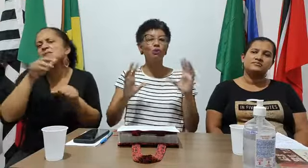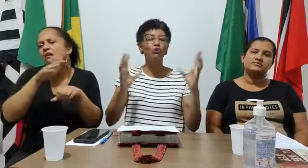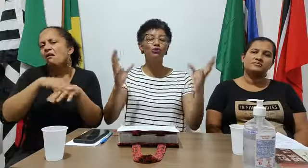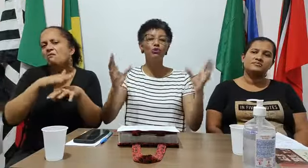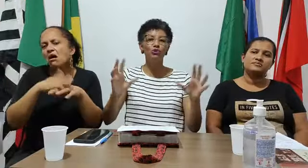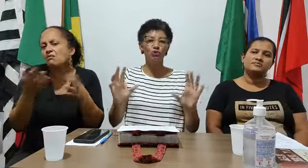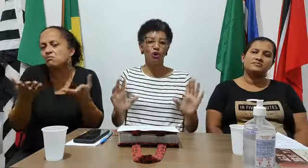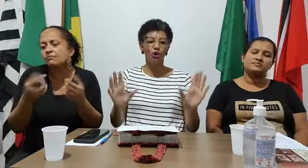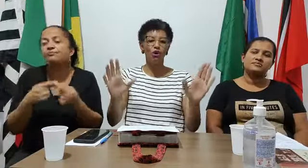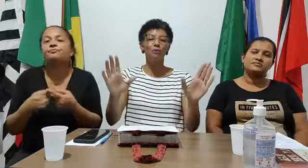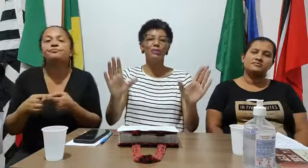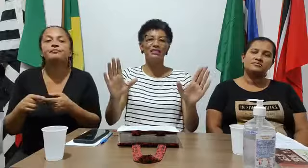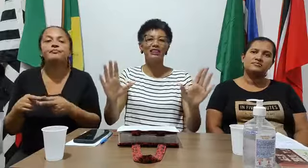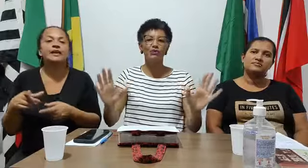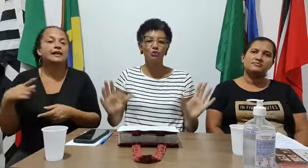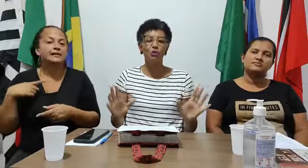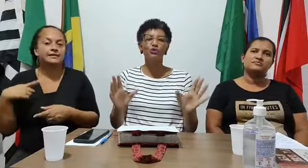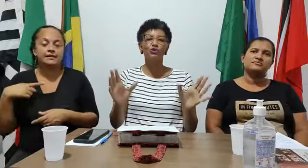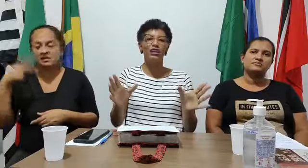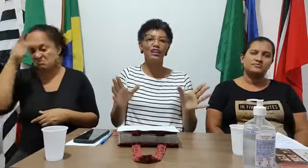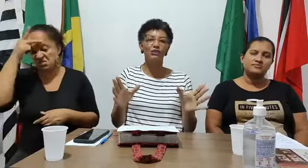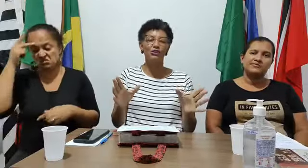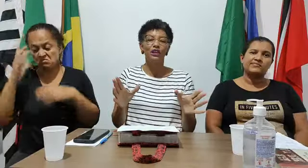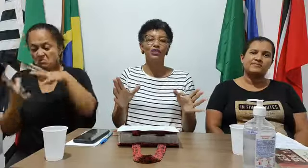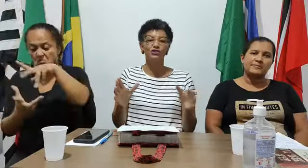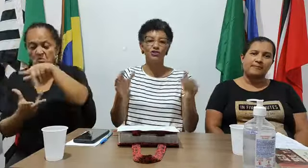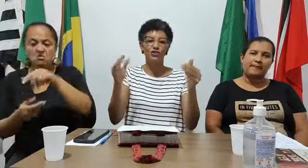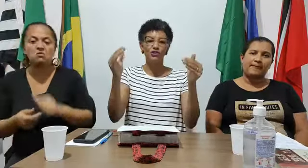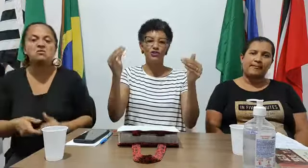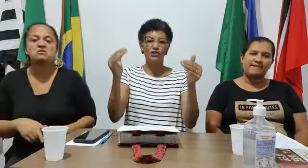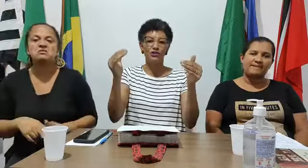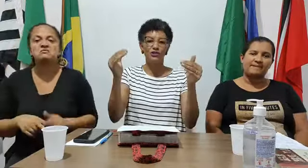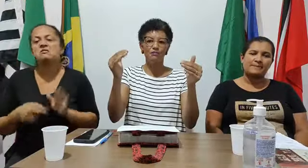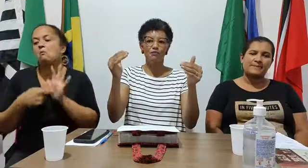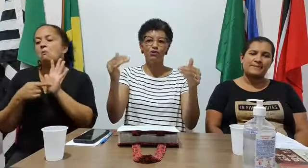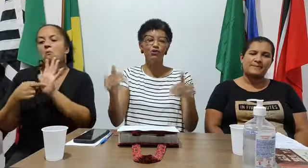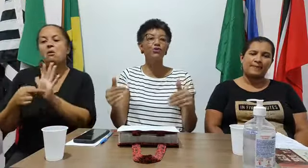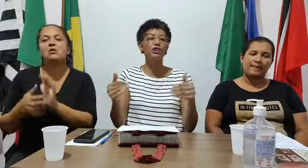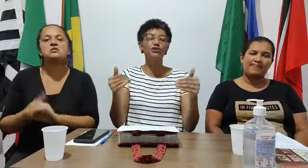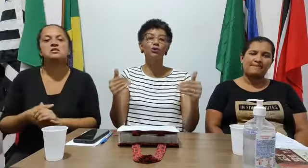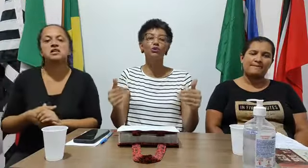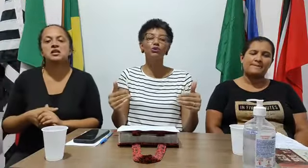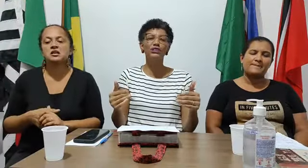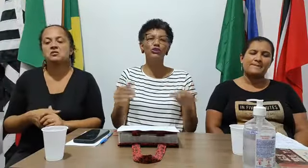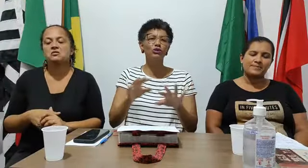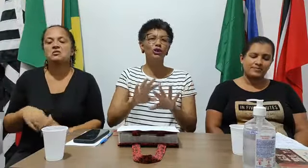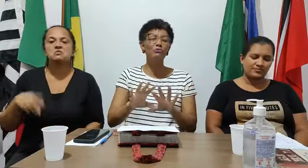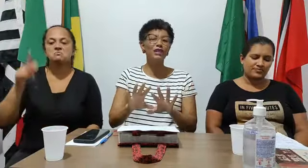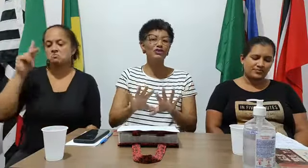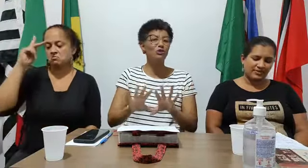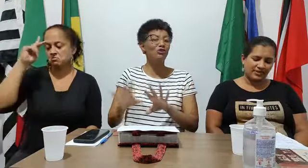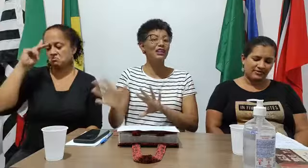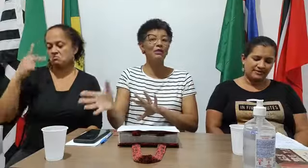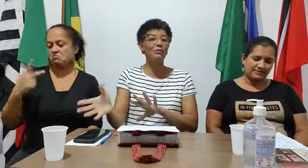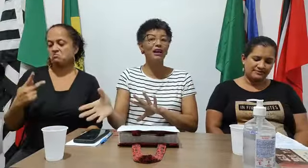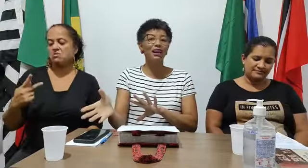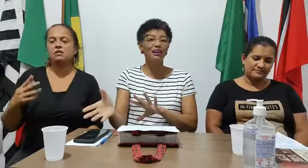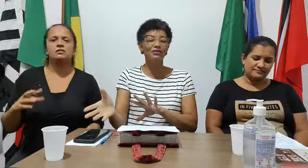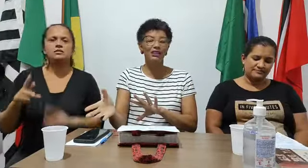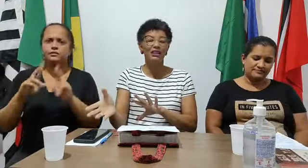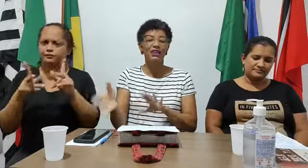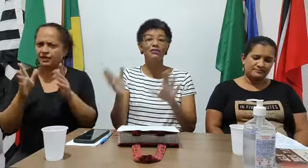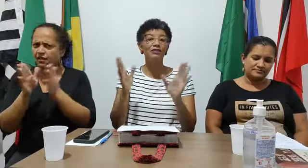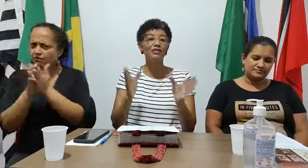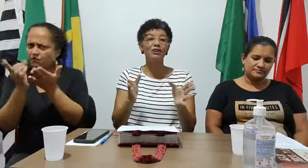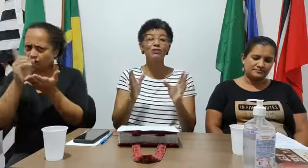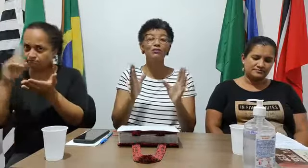o mundo nos coloca um padrão, um conceito de postura e de conduta totalmente contrário à